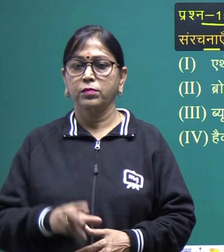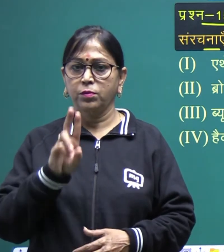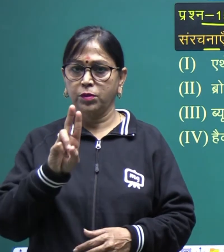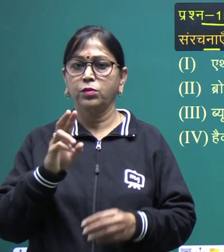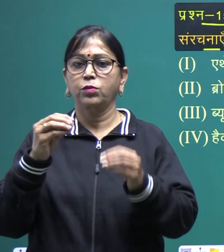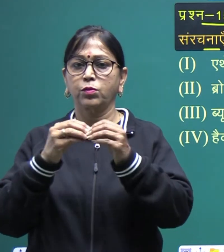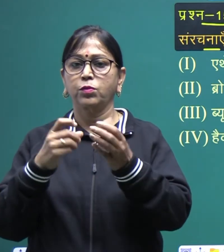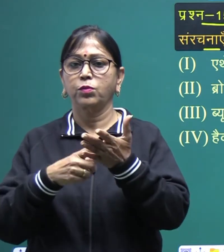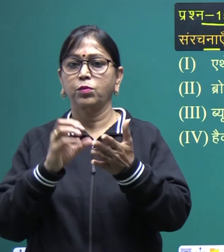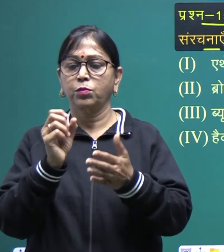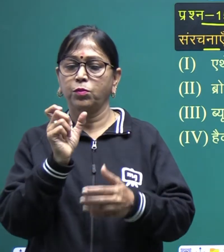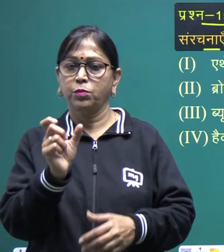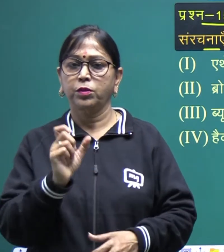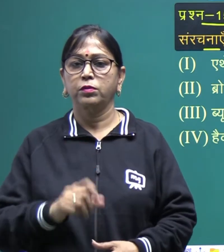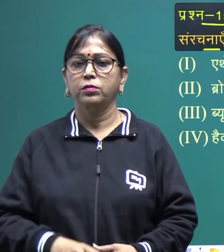ब्रोमोपेंटेन।